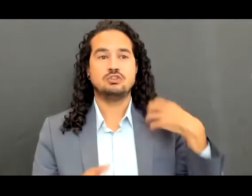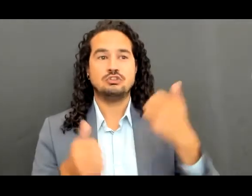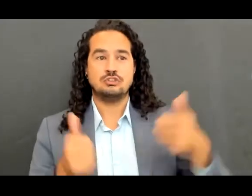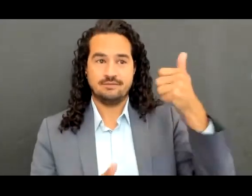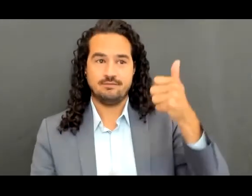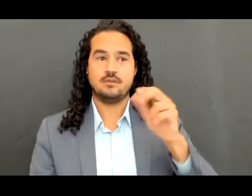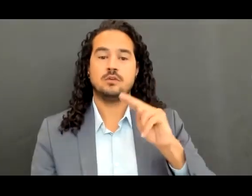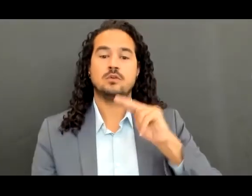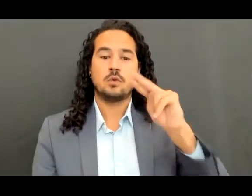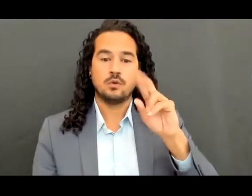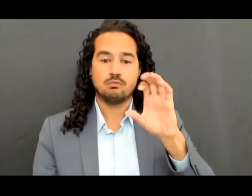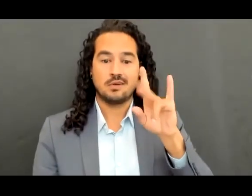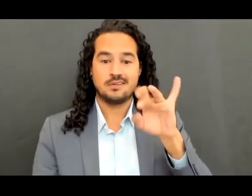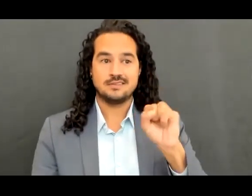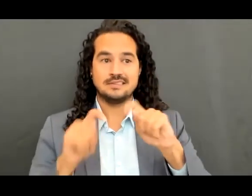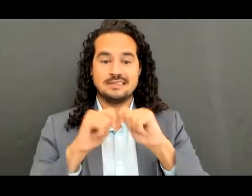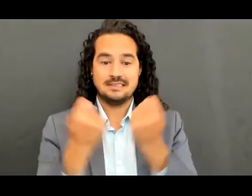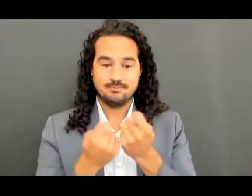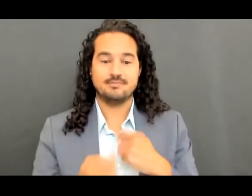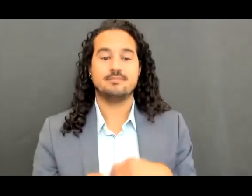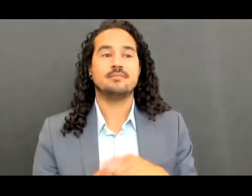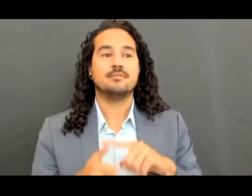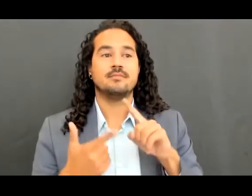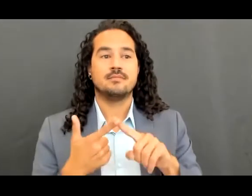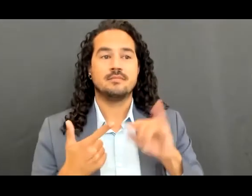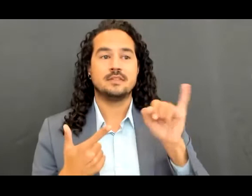Jeremy Michaels, que es el meteorólogo del incidente.